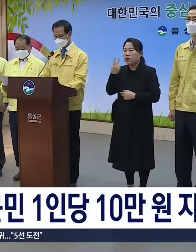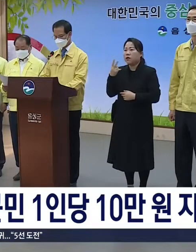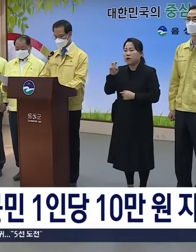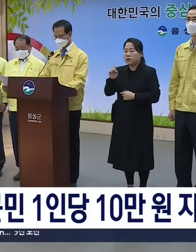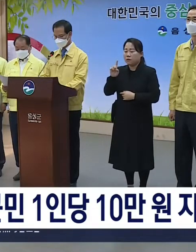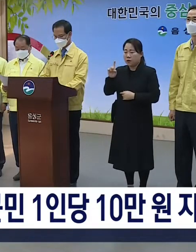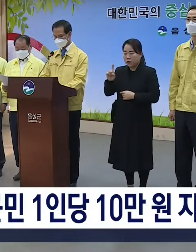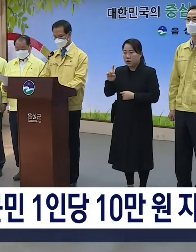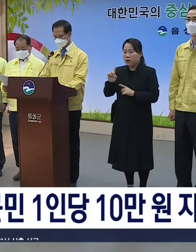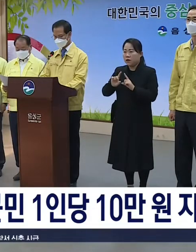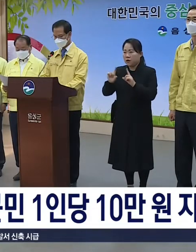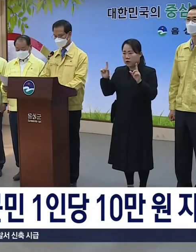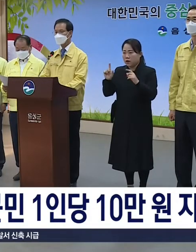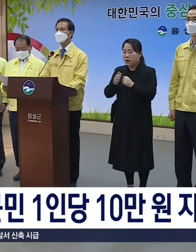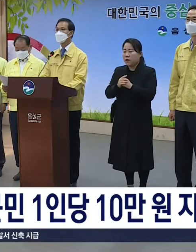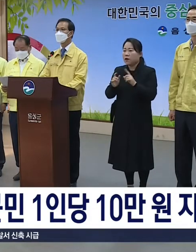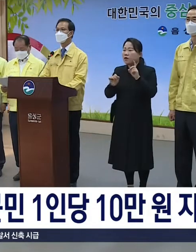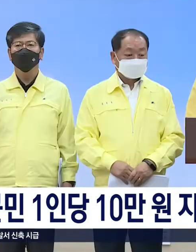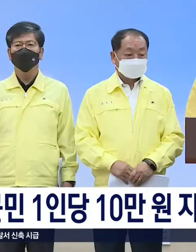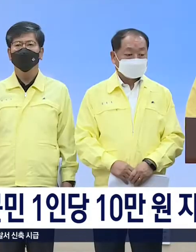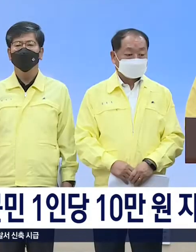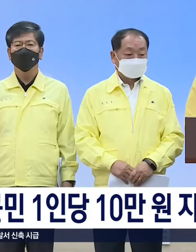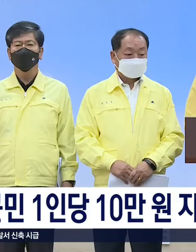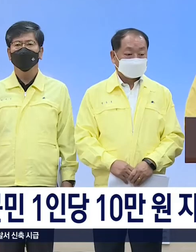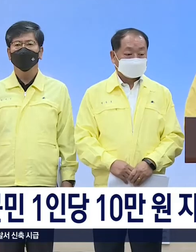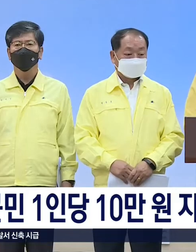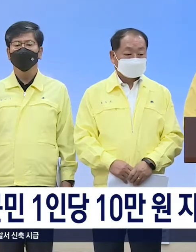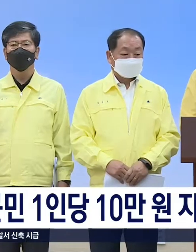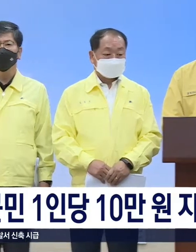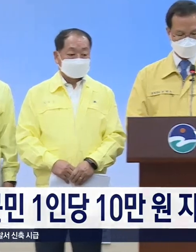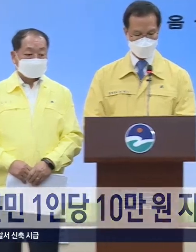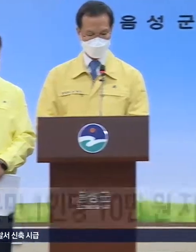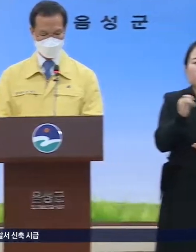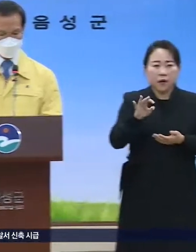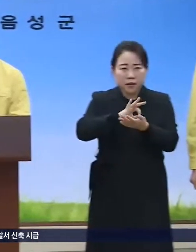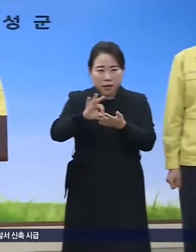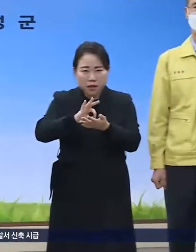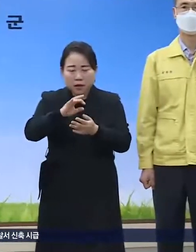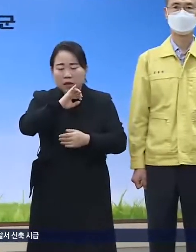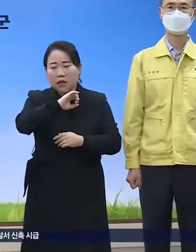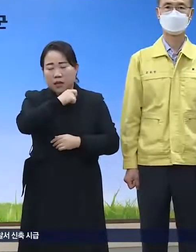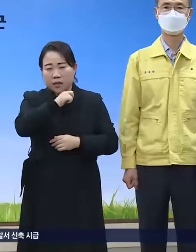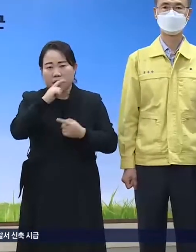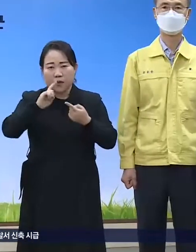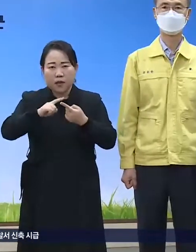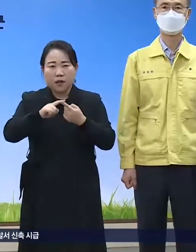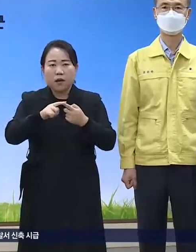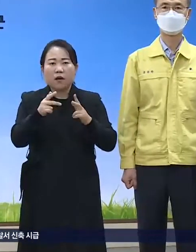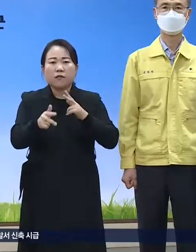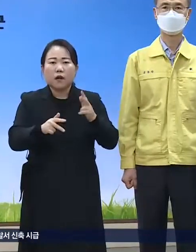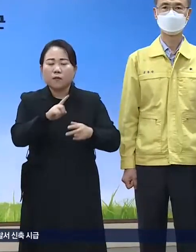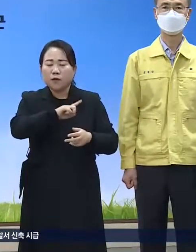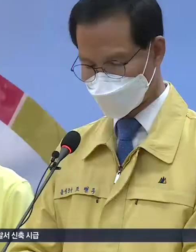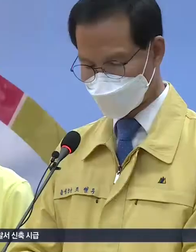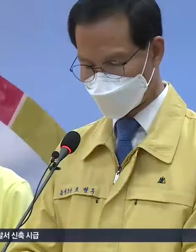신청과 직업은 올해 안에 완료할 예정으로 온라인이나 주소지 읍면 행정 복지 센터 에서 신청하실 수